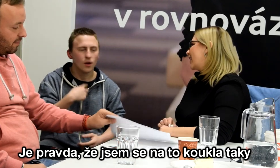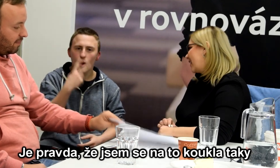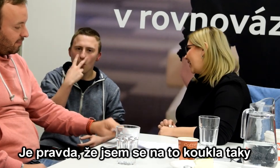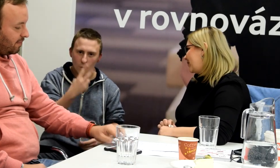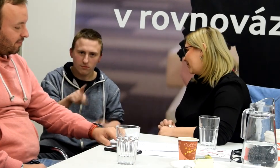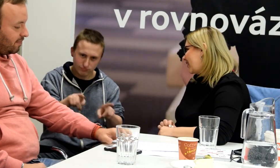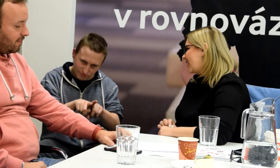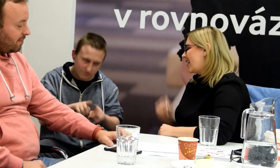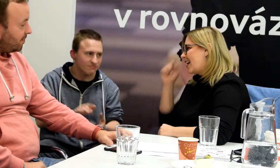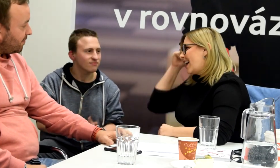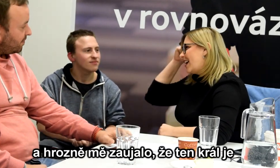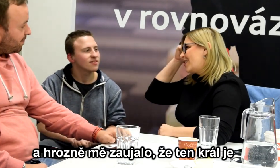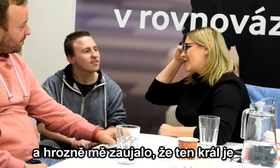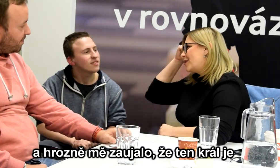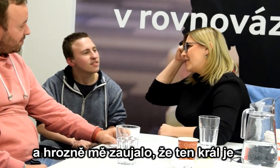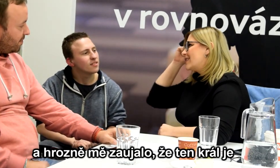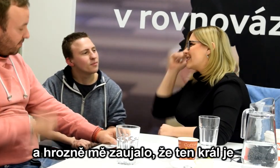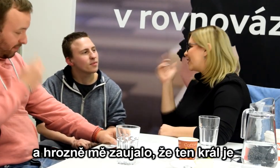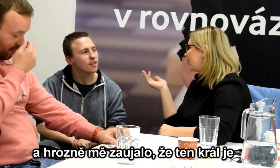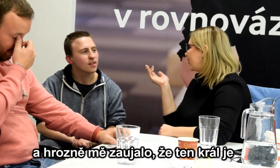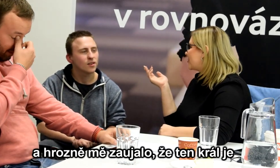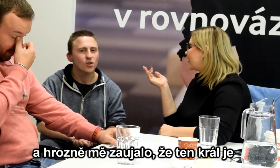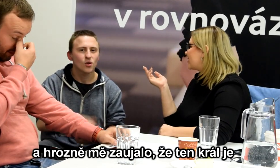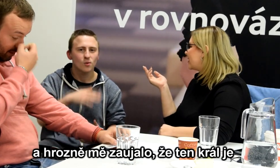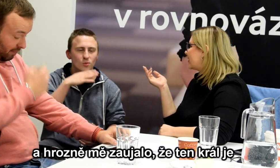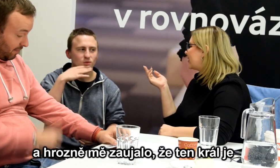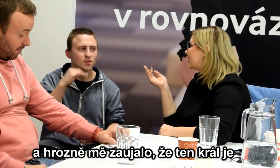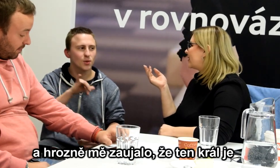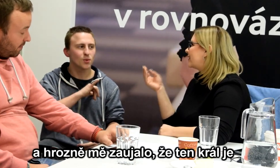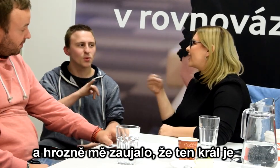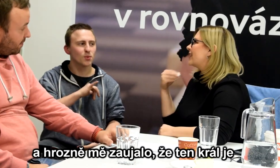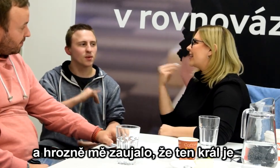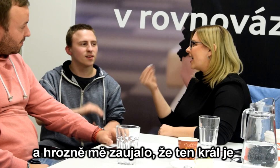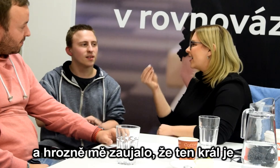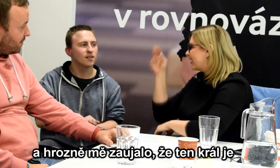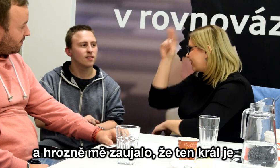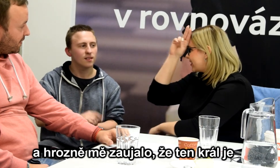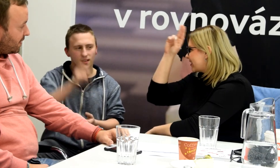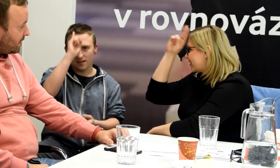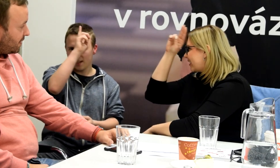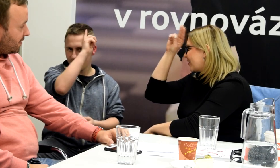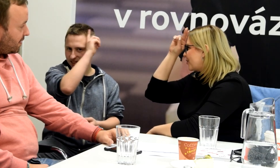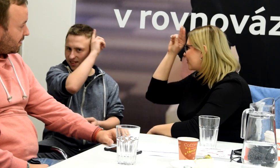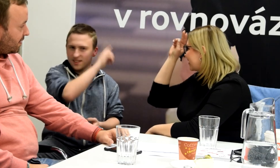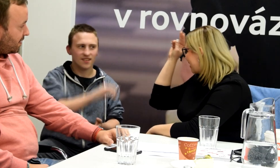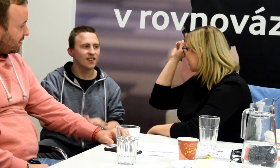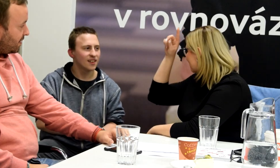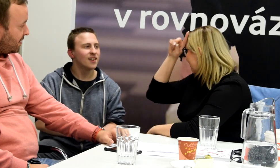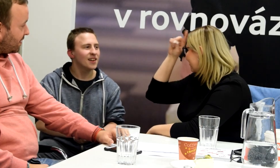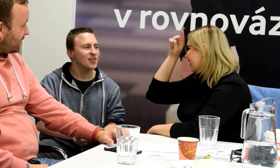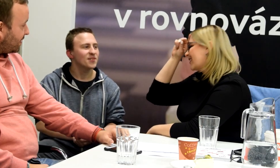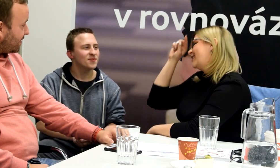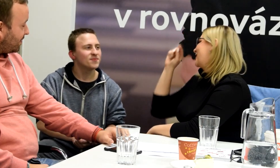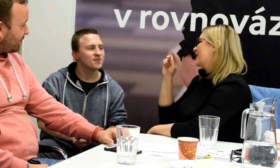taky a hrozně mě zaujalo, že vlastně ten král je vlastně ta koruna. Dělám to správně? Jo.